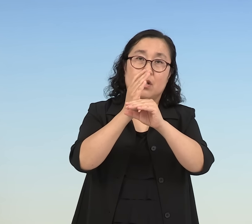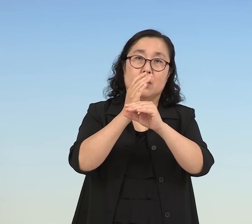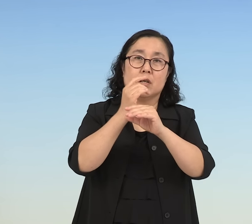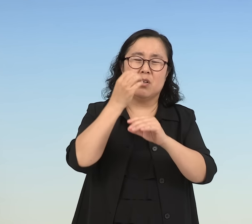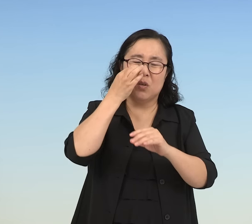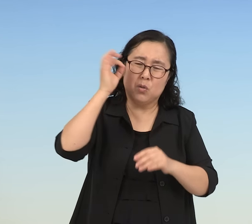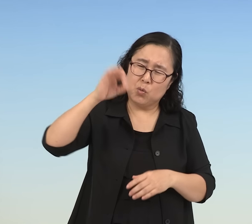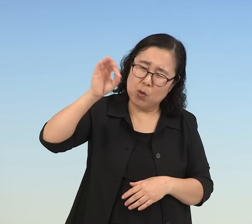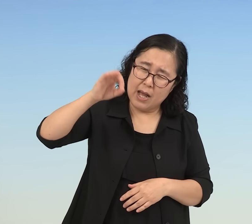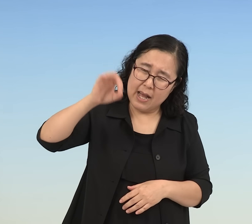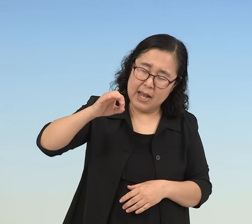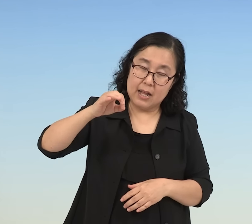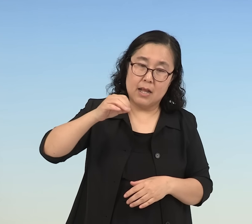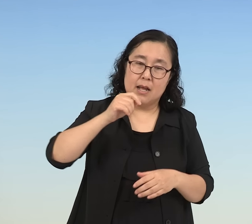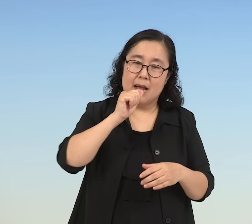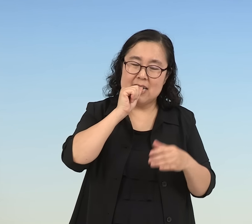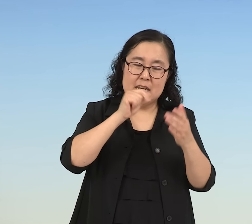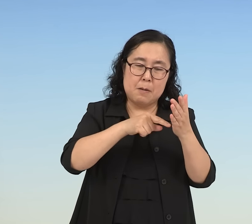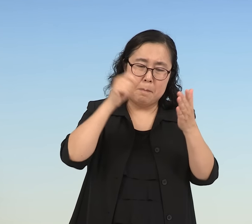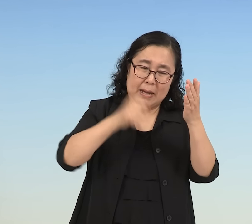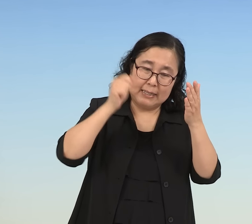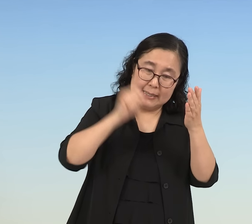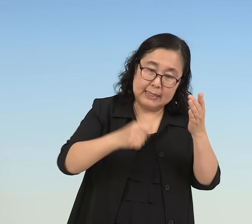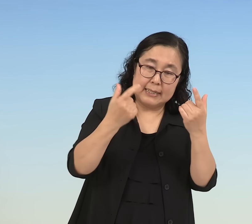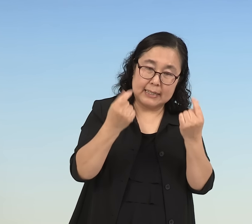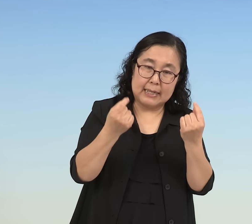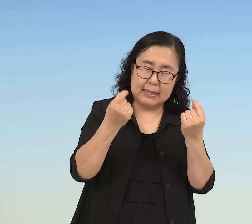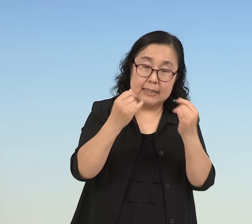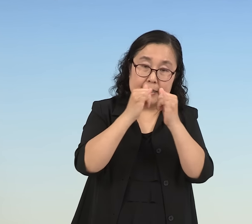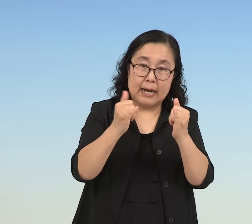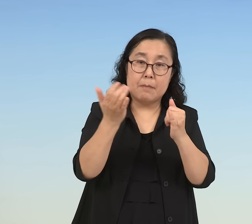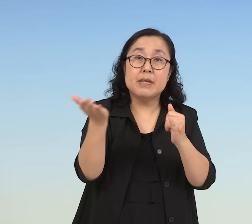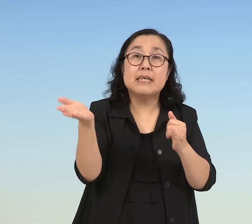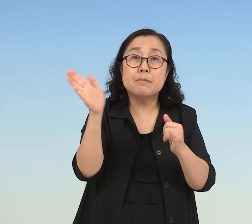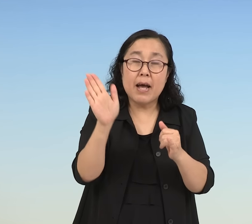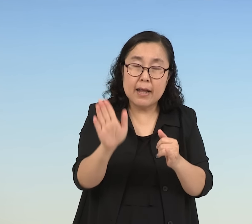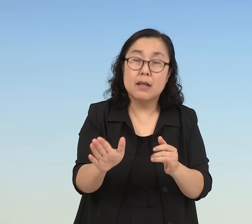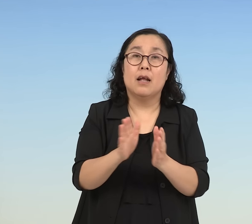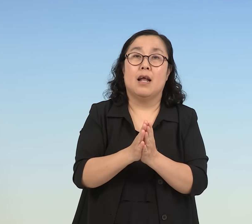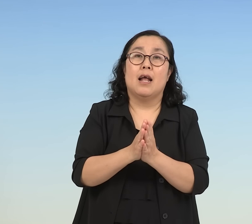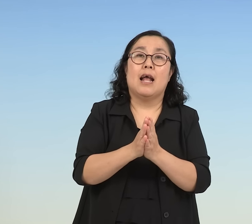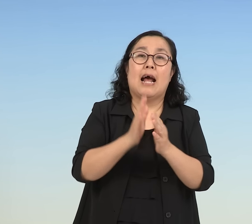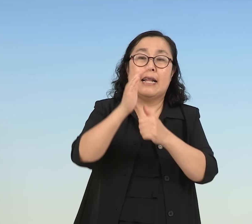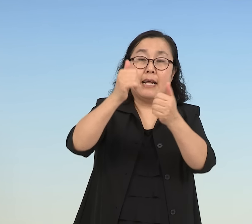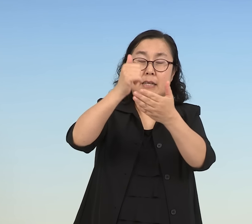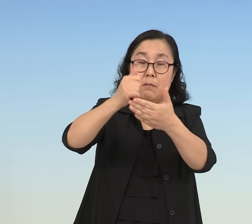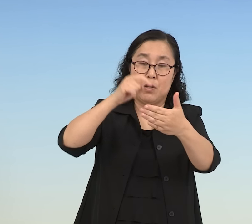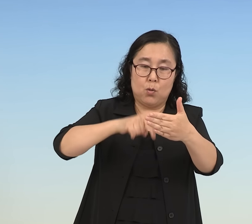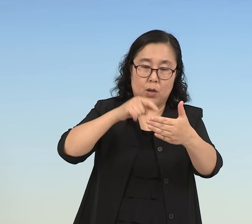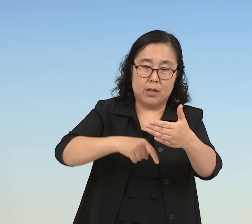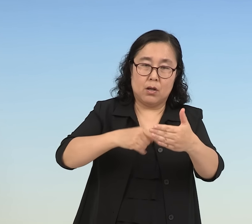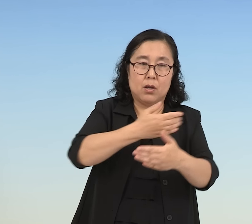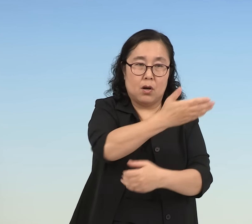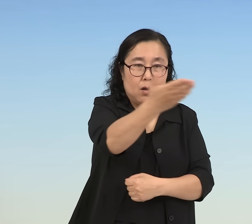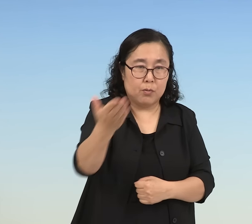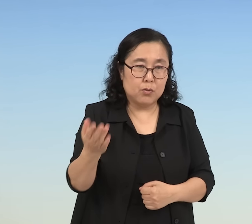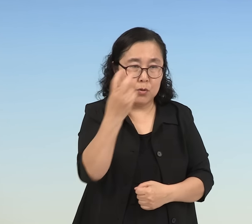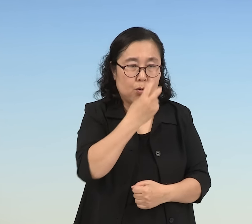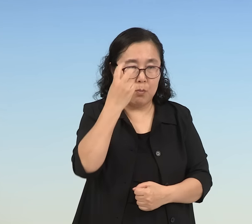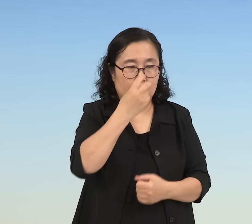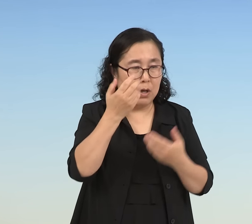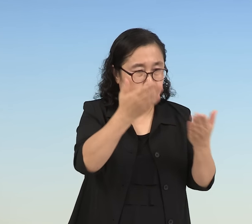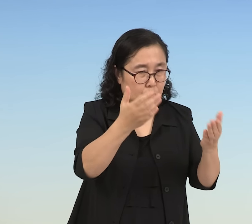끌 수 없는 초라한 망치 같은 존재인지 모르지만 오늘 여러분 내면에 하나님이 돌보고 계시고 하나님이 여러분에게